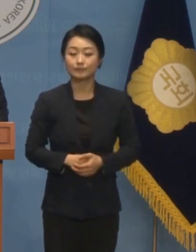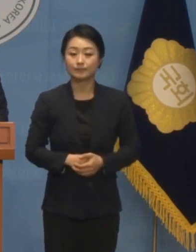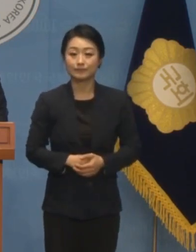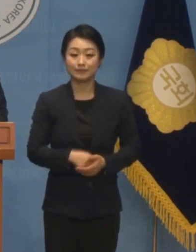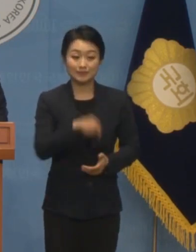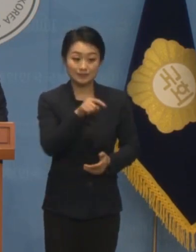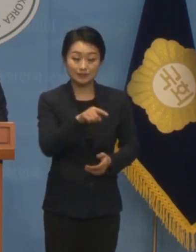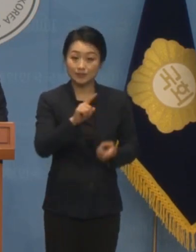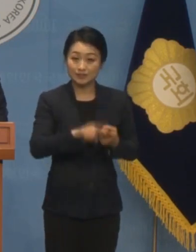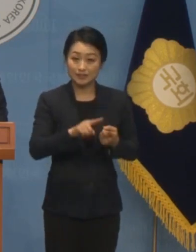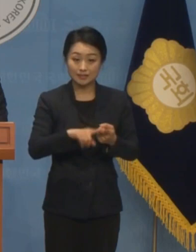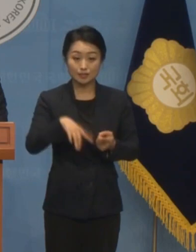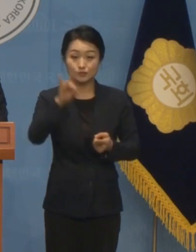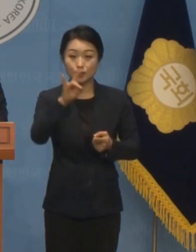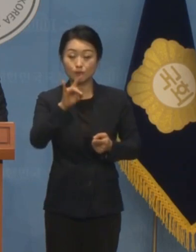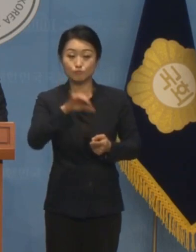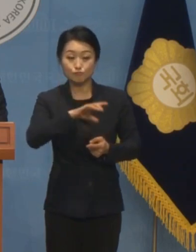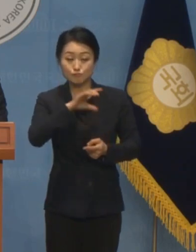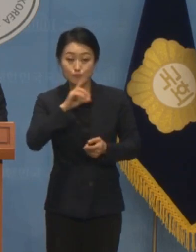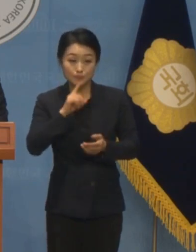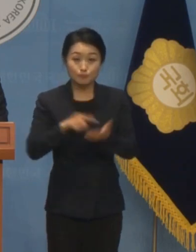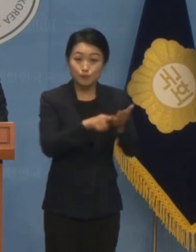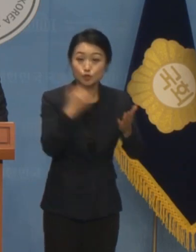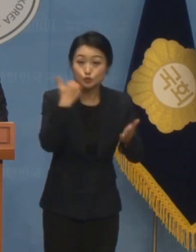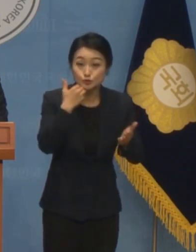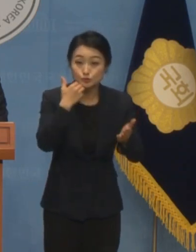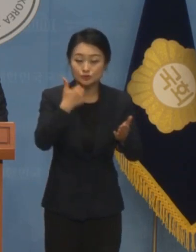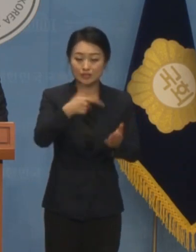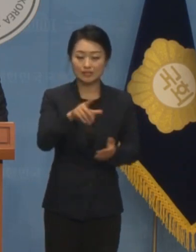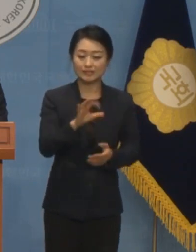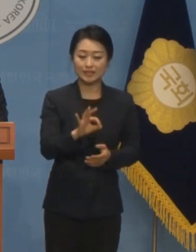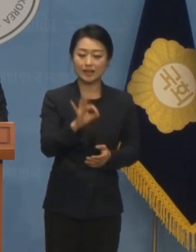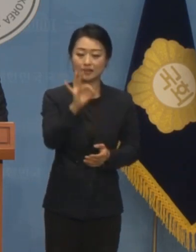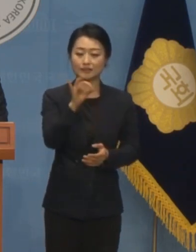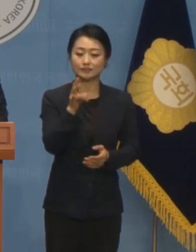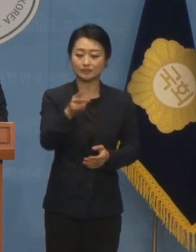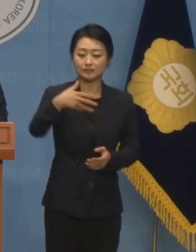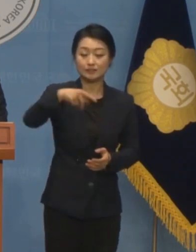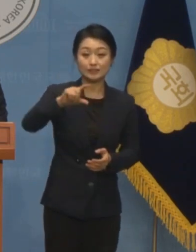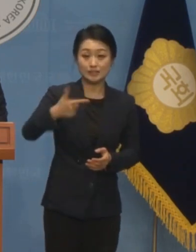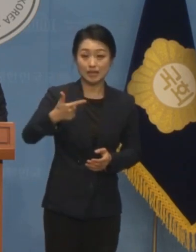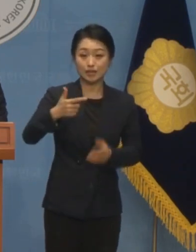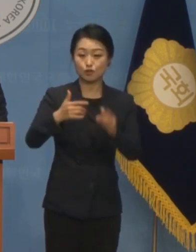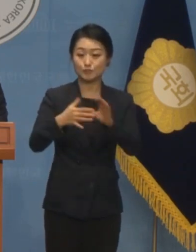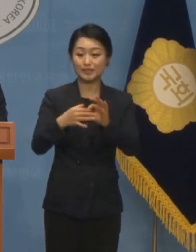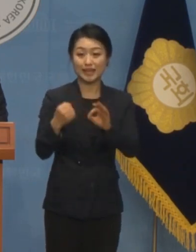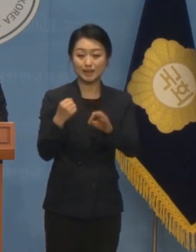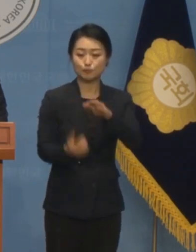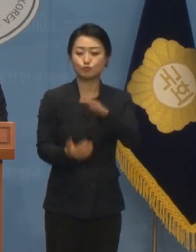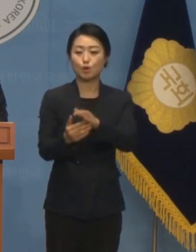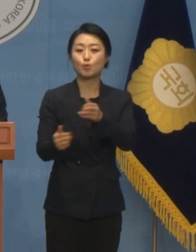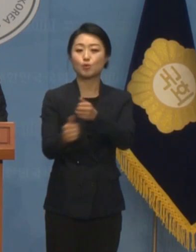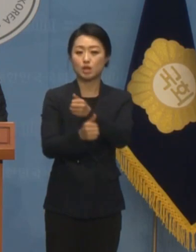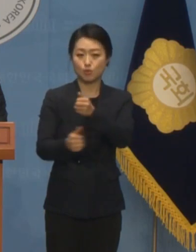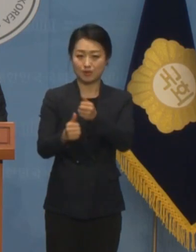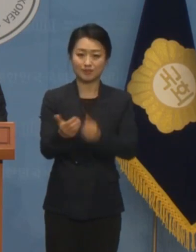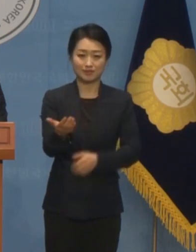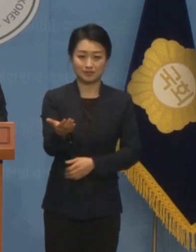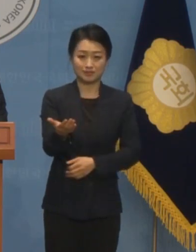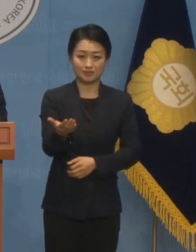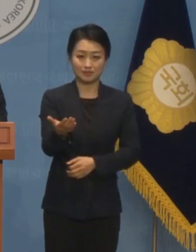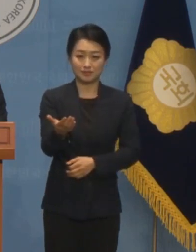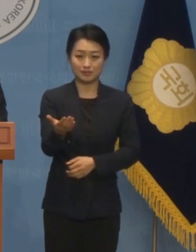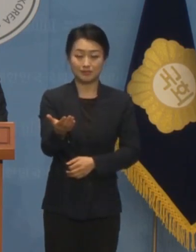댓글팀 의혹을 제기한 사람은 다름 아닌 장예찬 전 국민의힘 최고위원입니다.